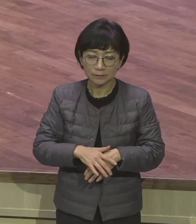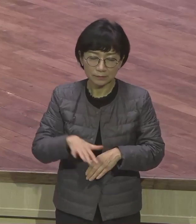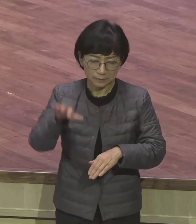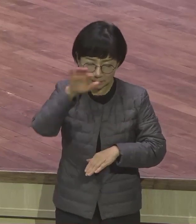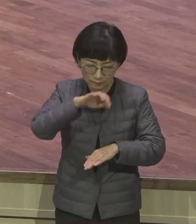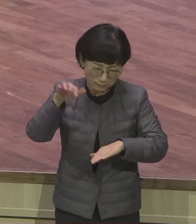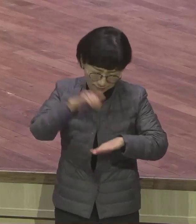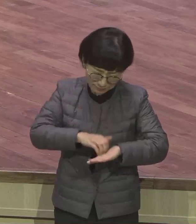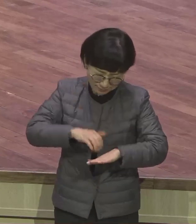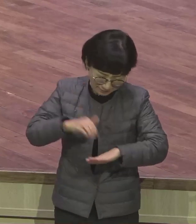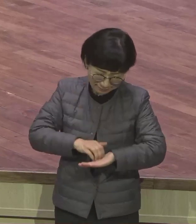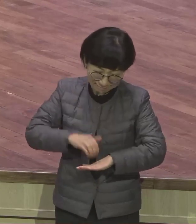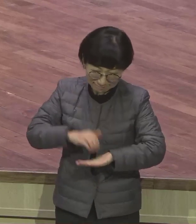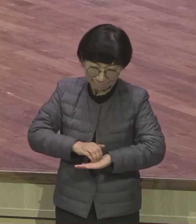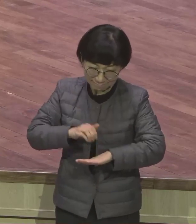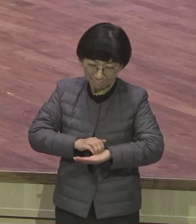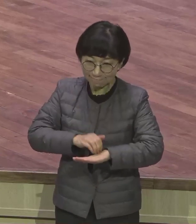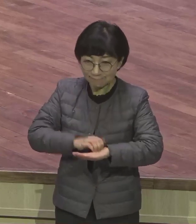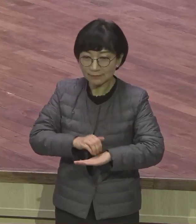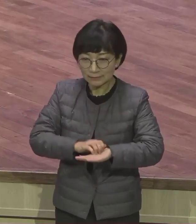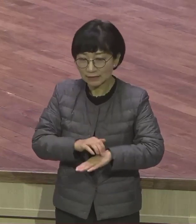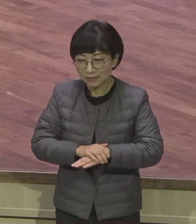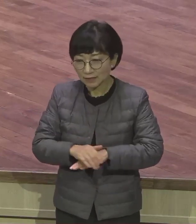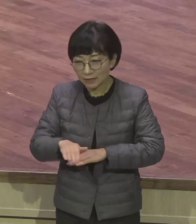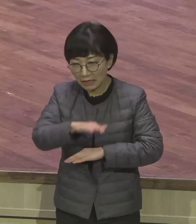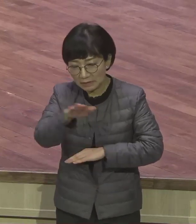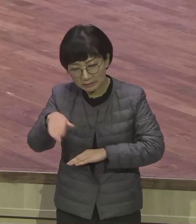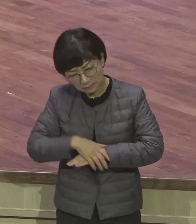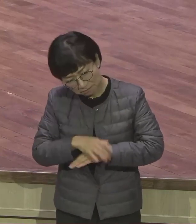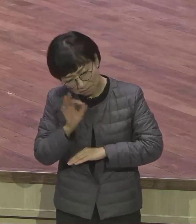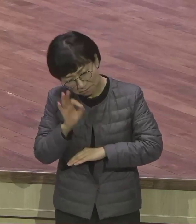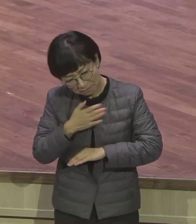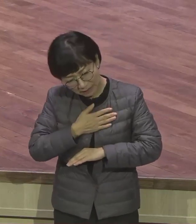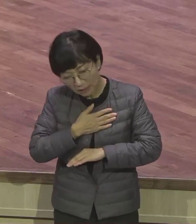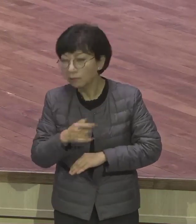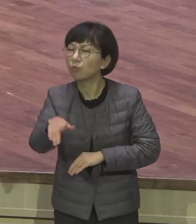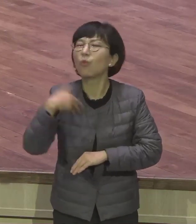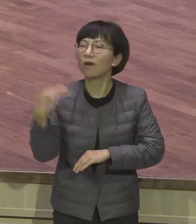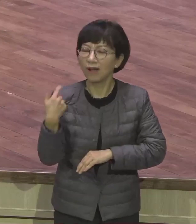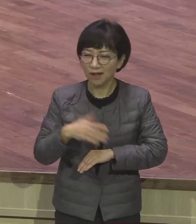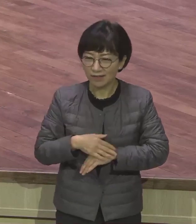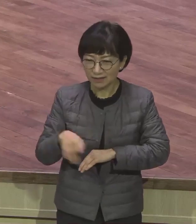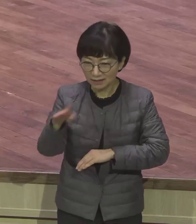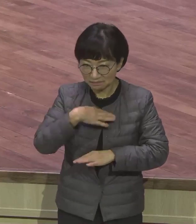여러분은 상상도 못합니다. 죽내도 못내요.